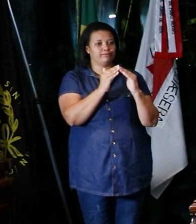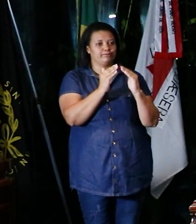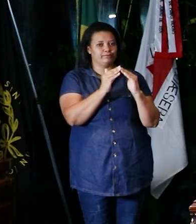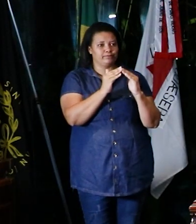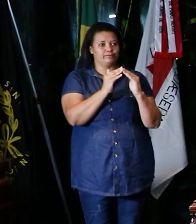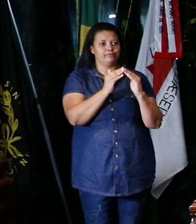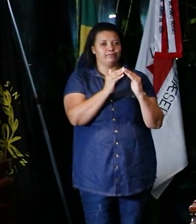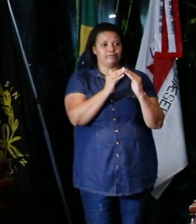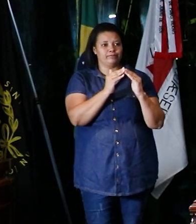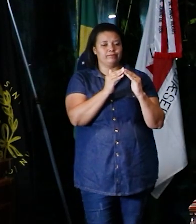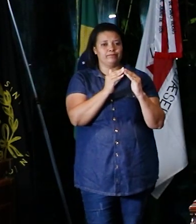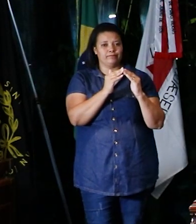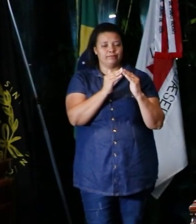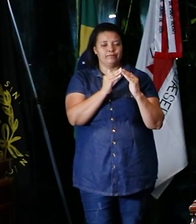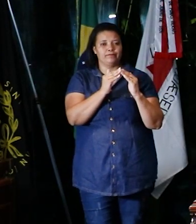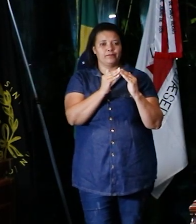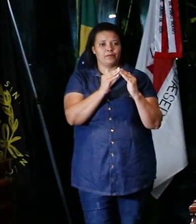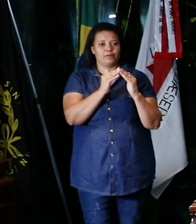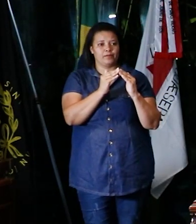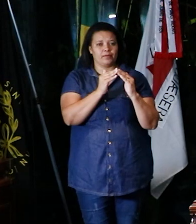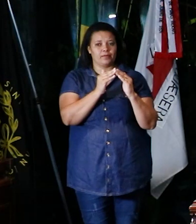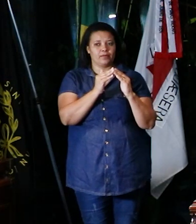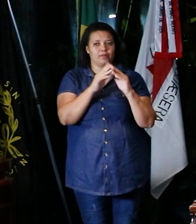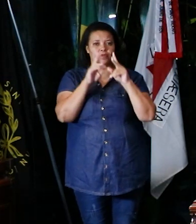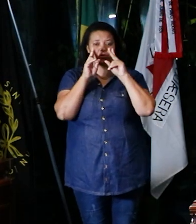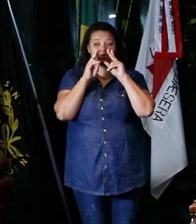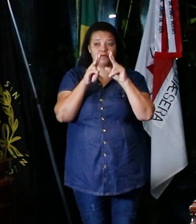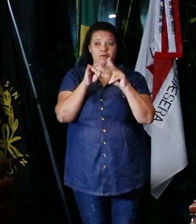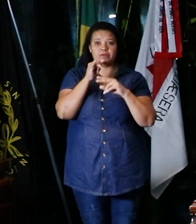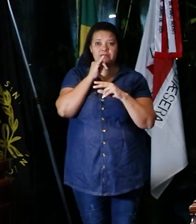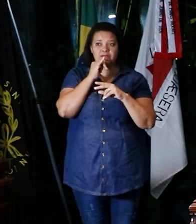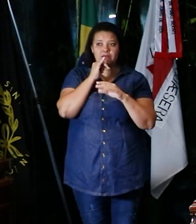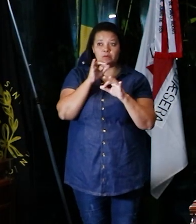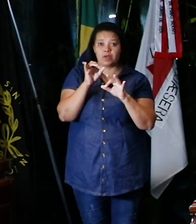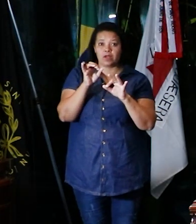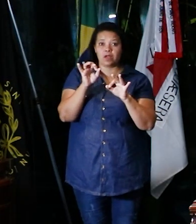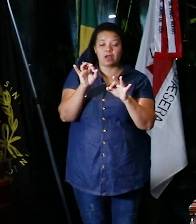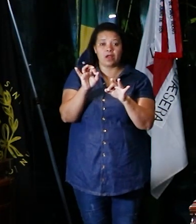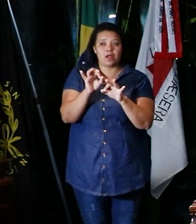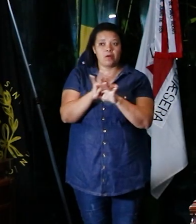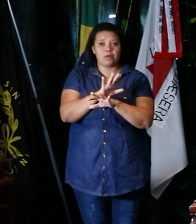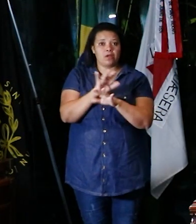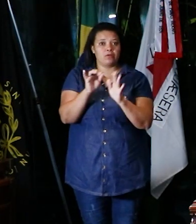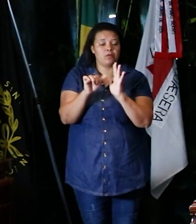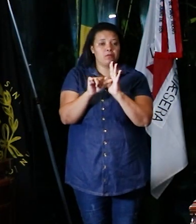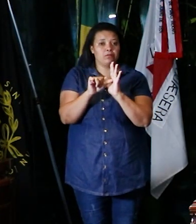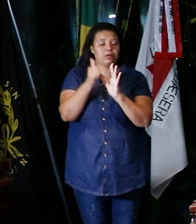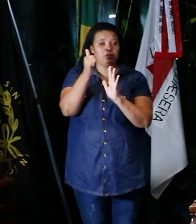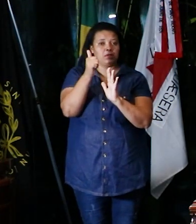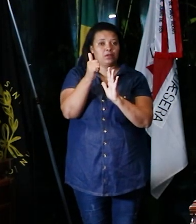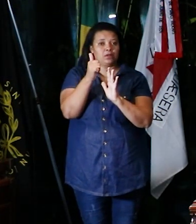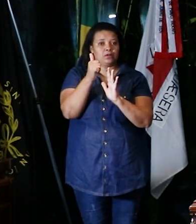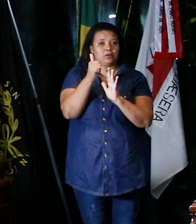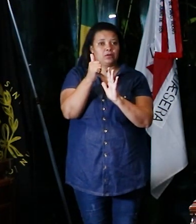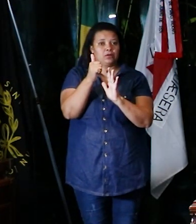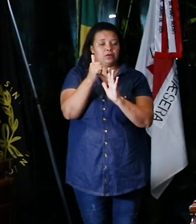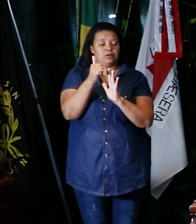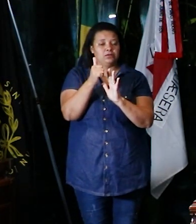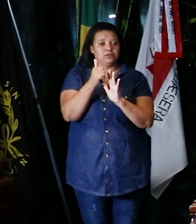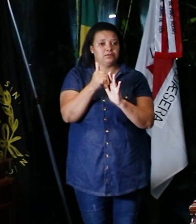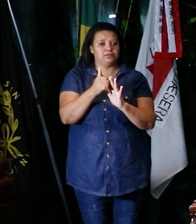se persuadiram de que haviam acabado com a causa primeira da